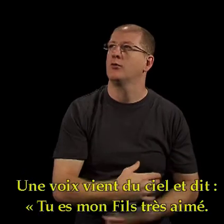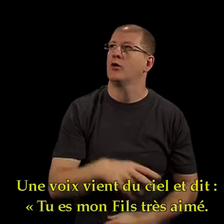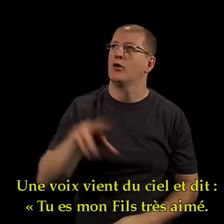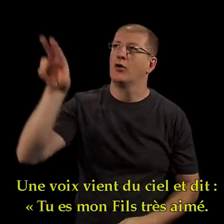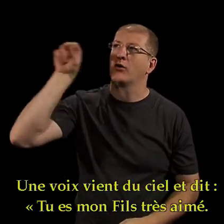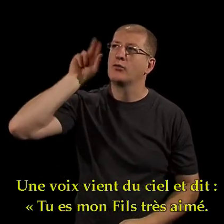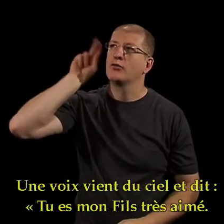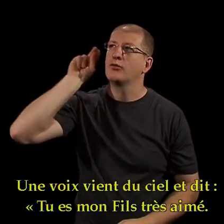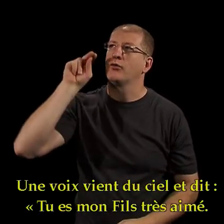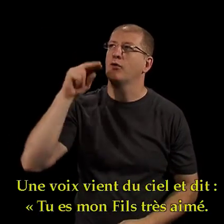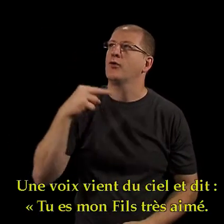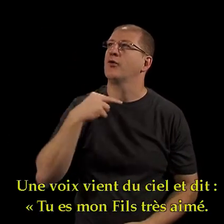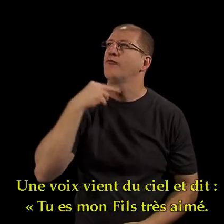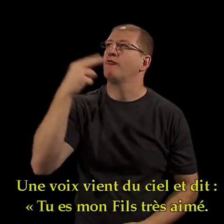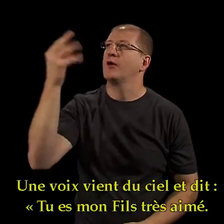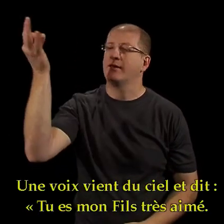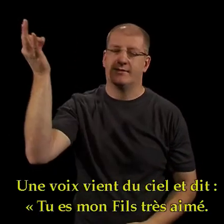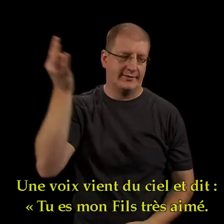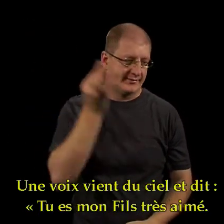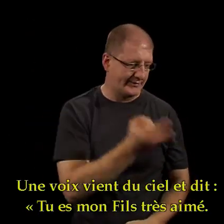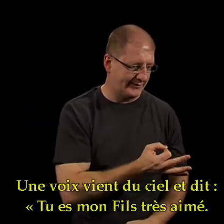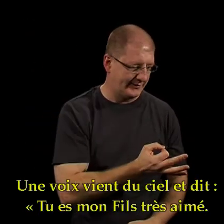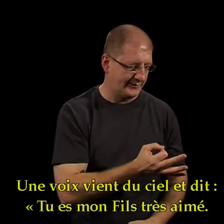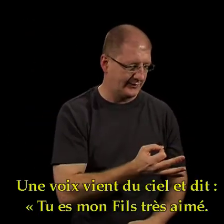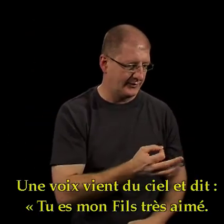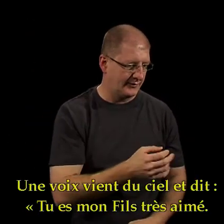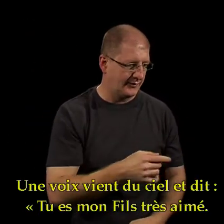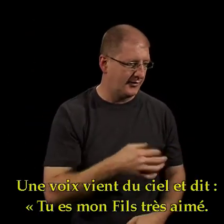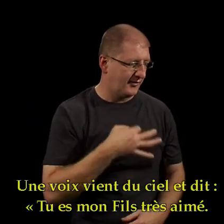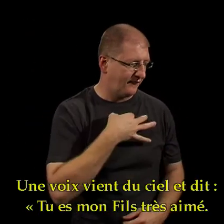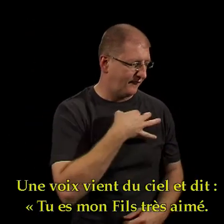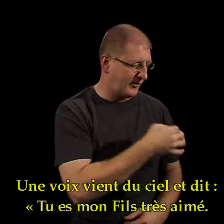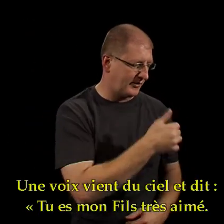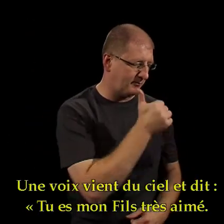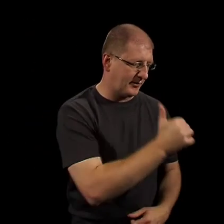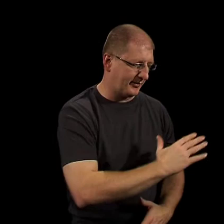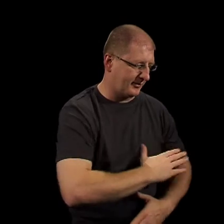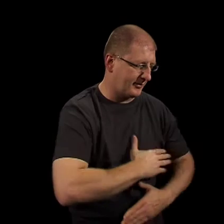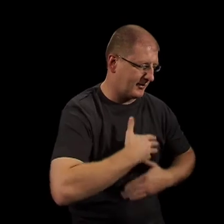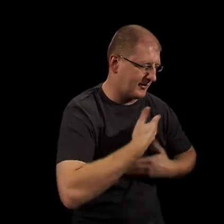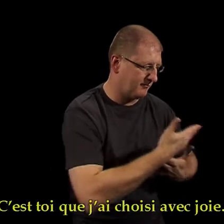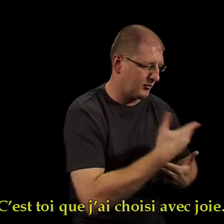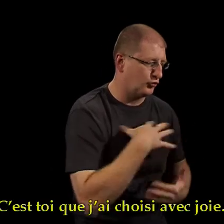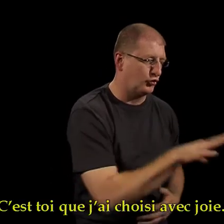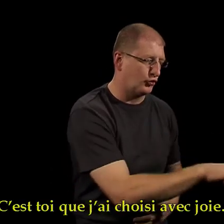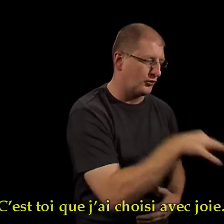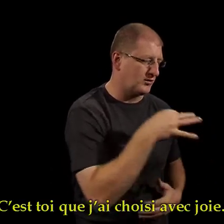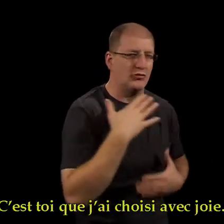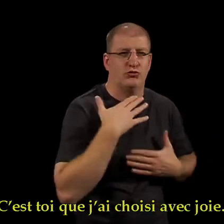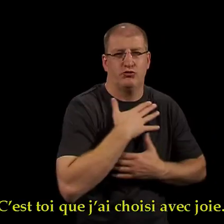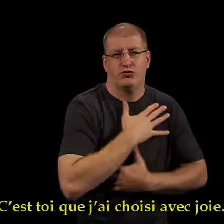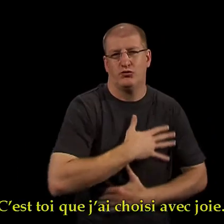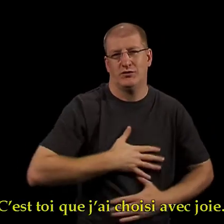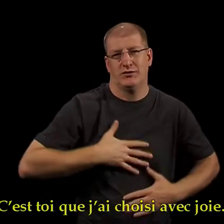Une voix vient du ciel et dit « Tu es mon Fils très aimé, c'est toi que j'ai choisi